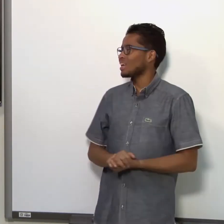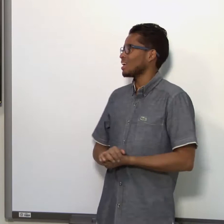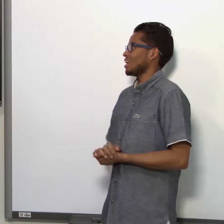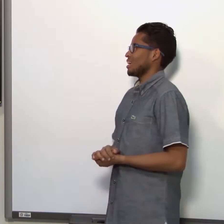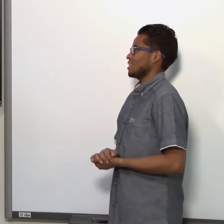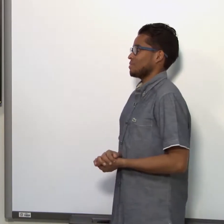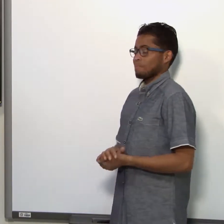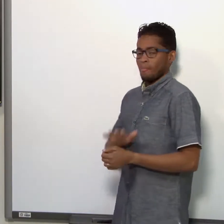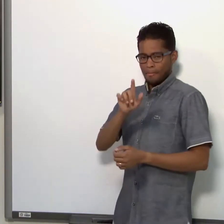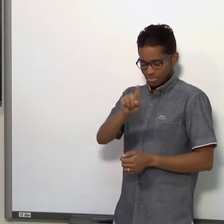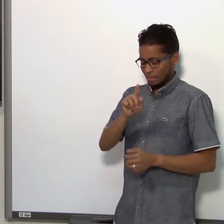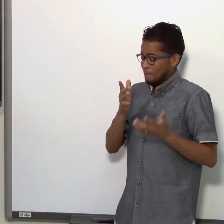Correto?